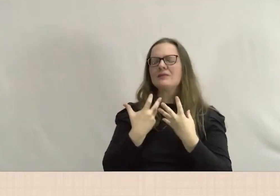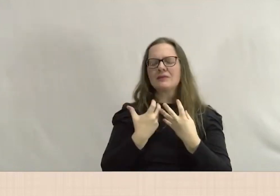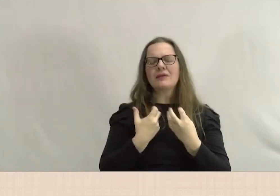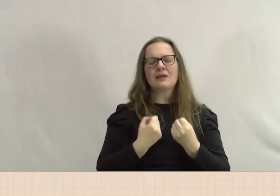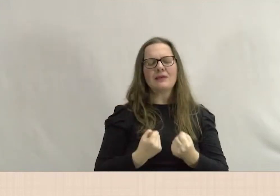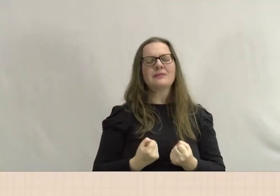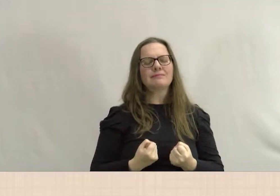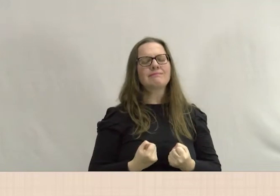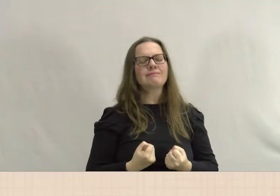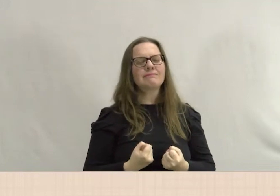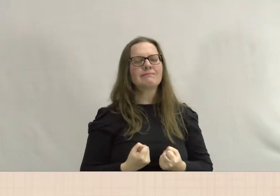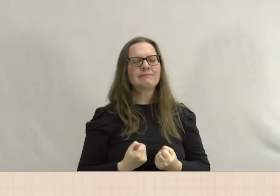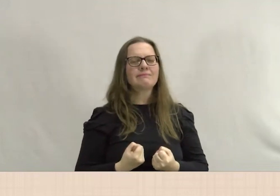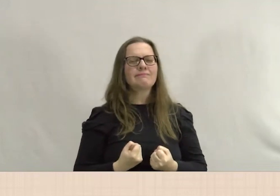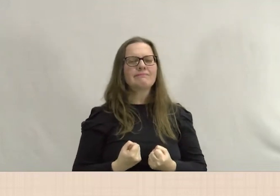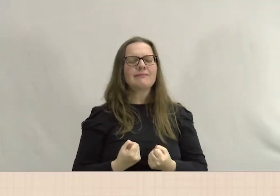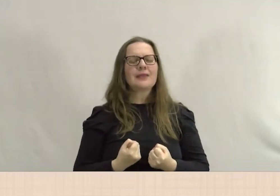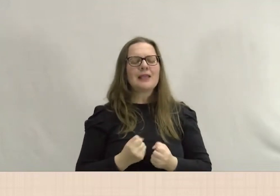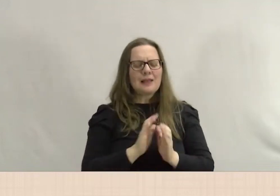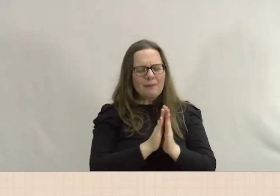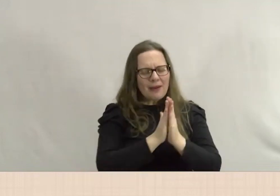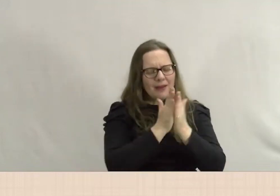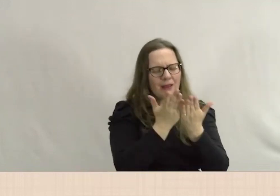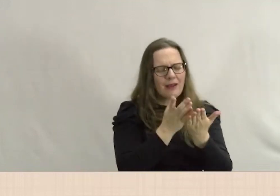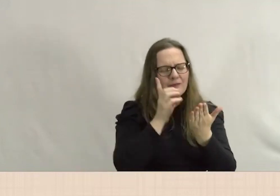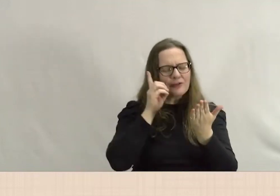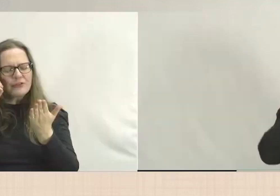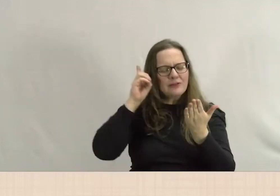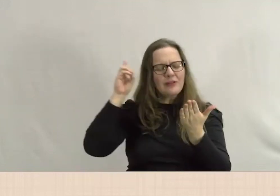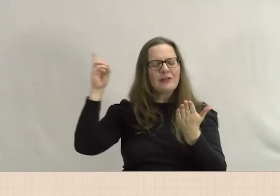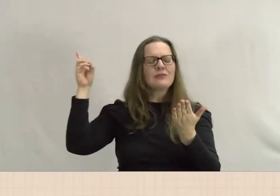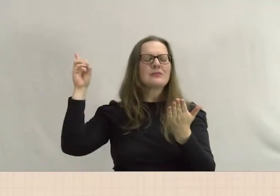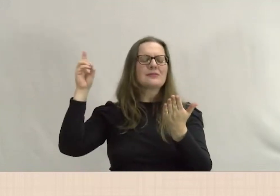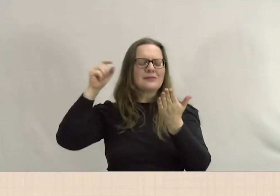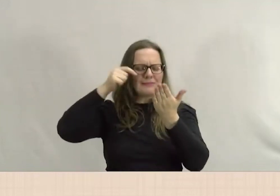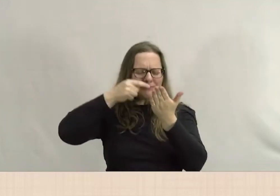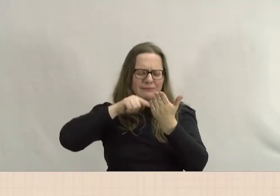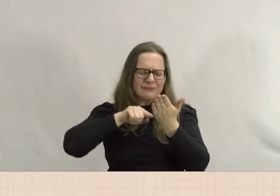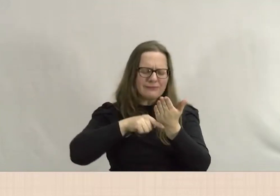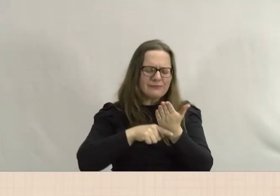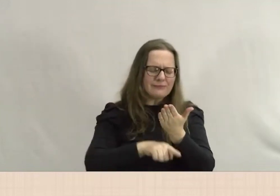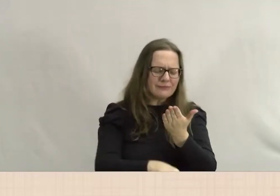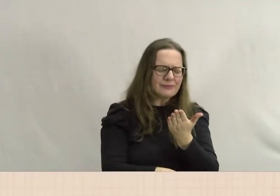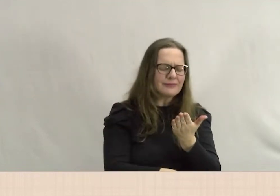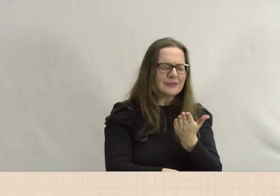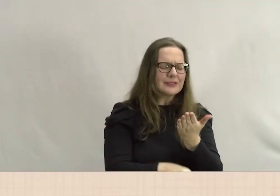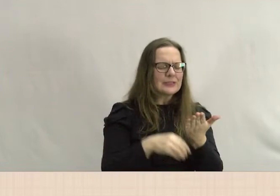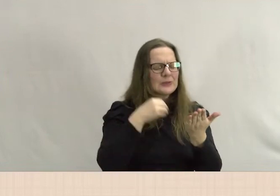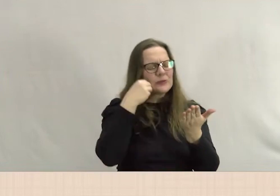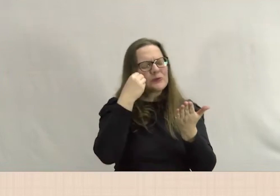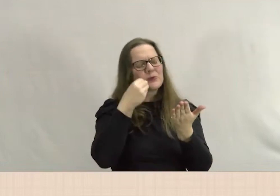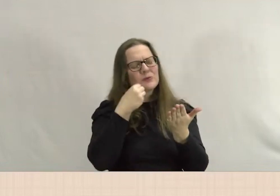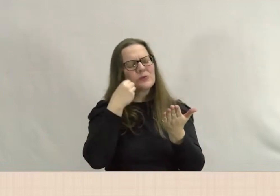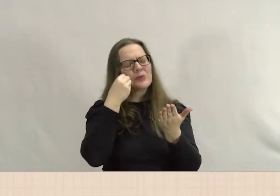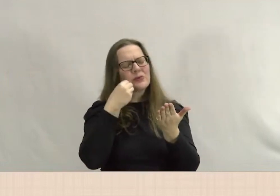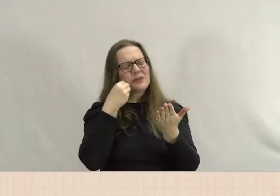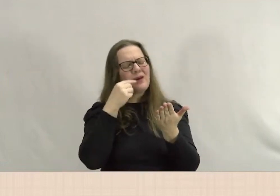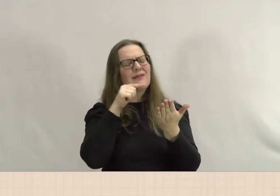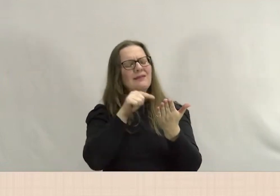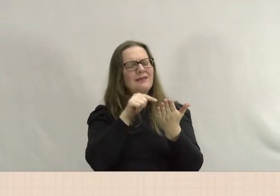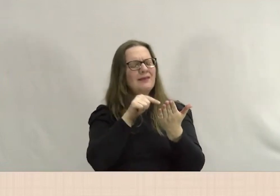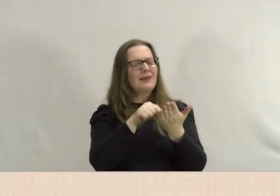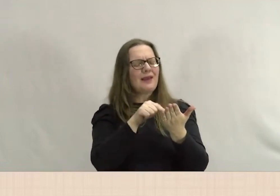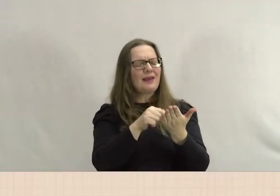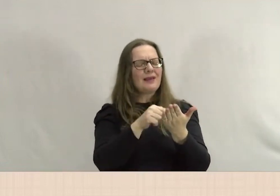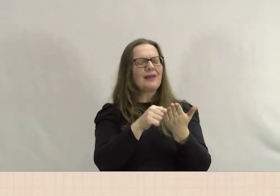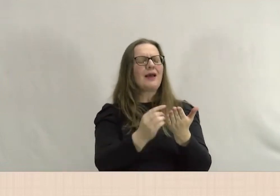isso? Fazer a imersão na palavra e descobrir que essa palavra faz a obra